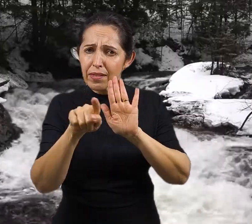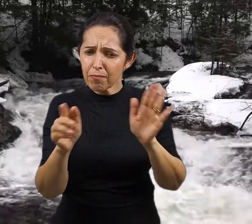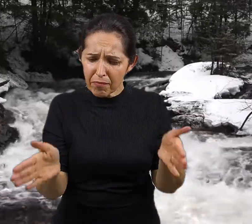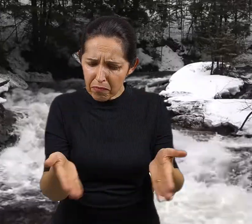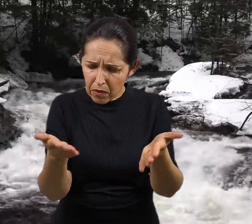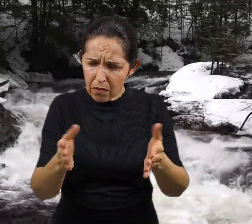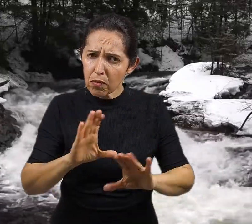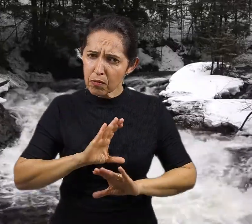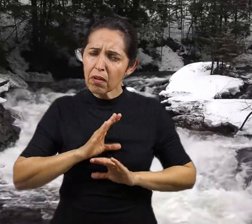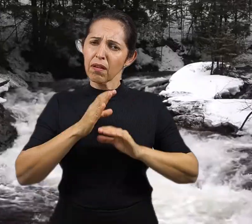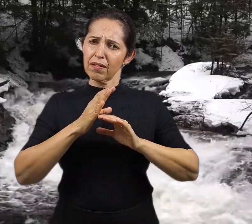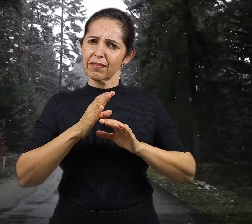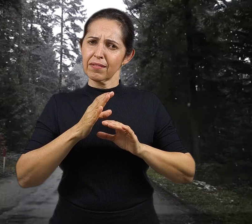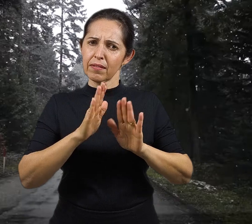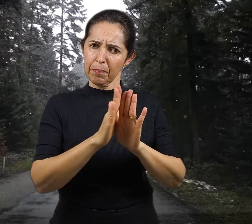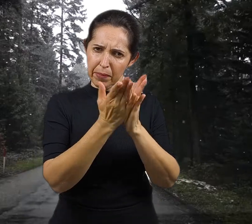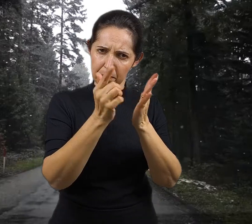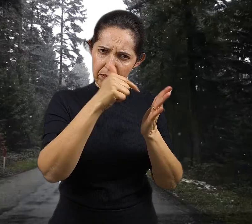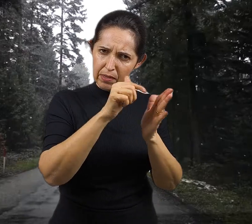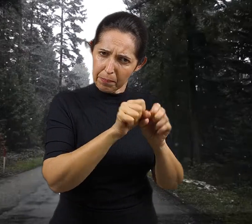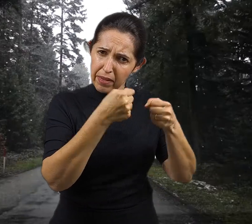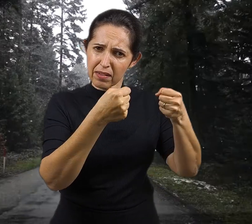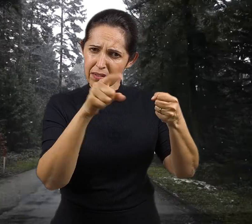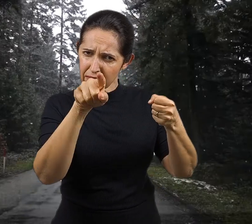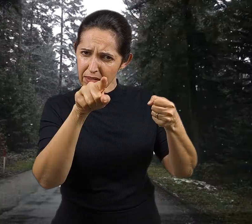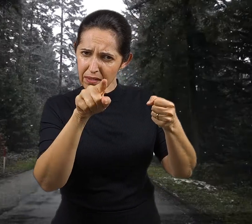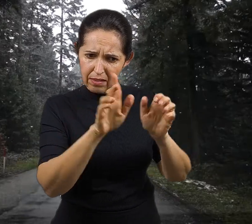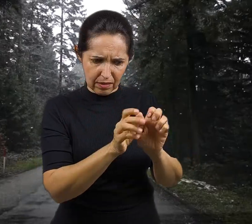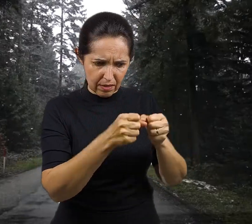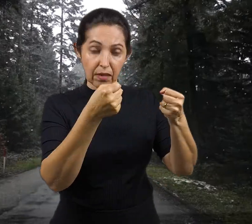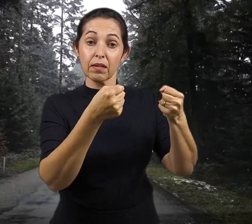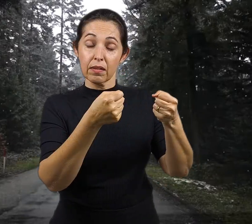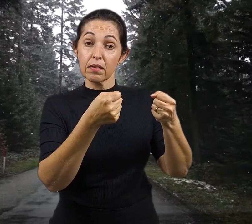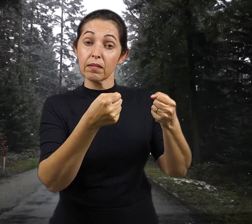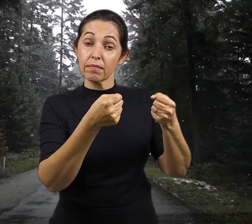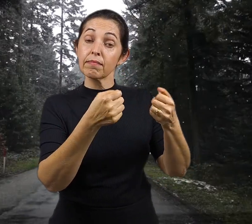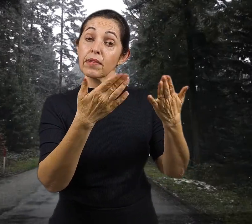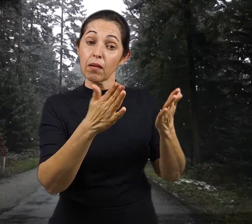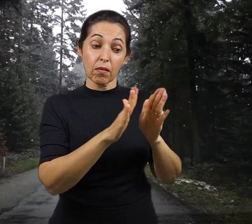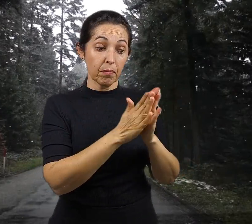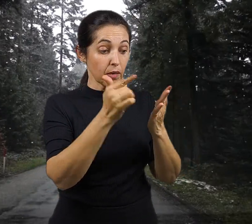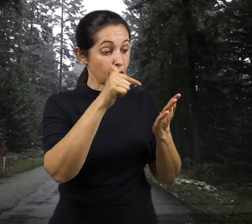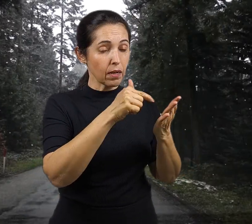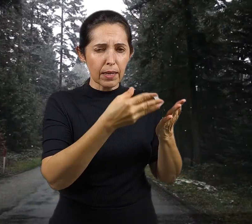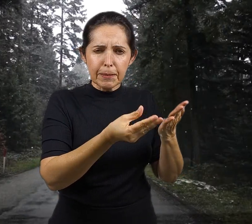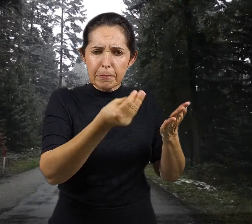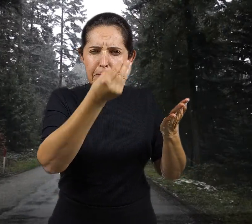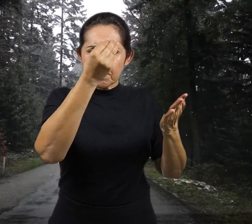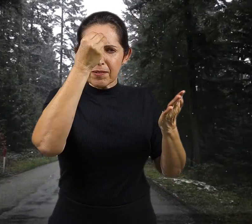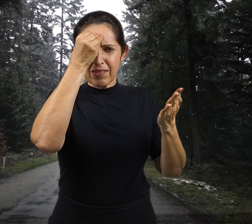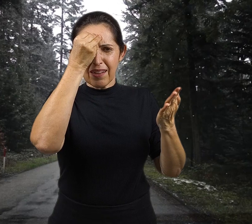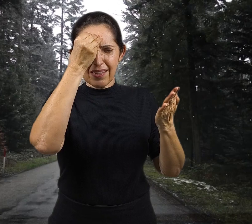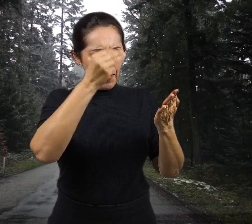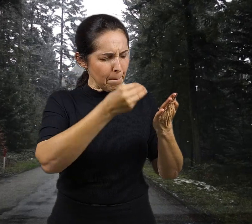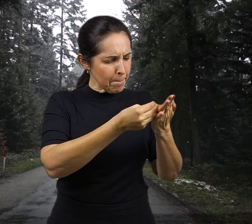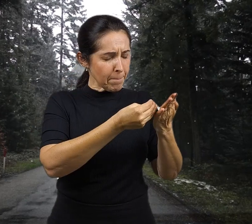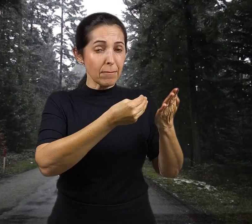Estão com a Bíblia aberta? Então guardai os mandamentos. Né? Tem que guardar os mandamentos. A Bíblia tem que ser vivida na sua